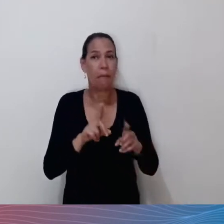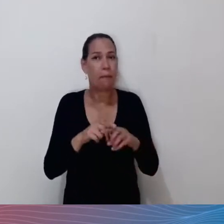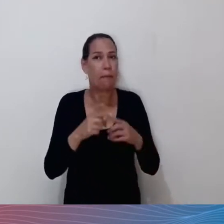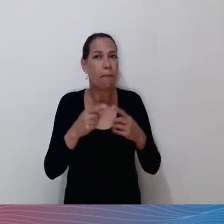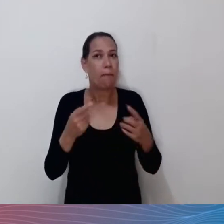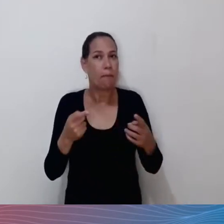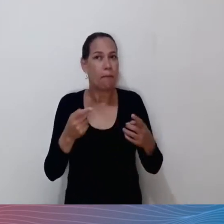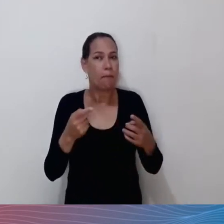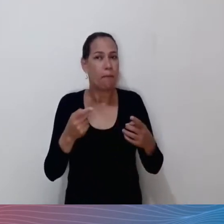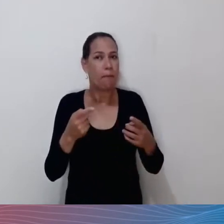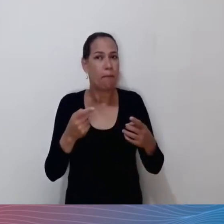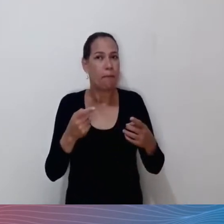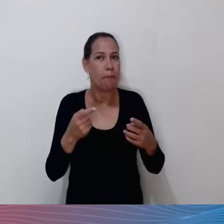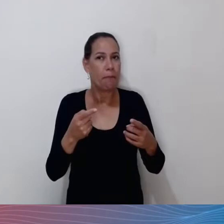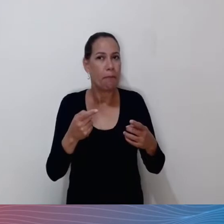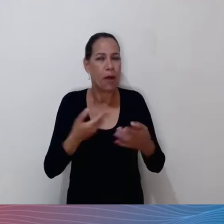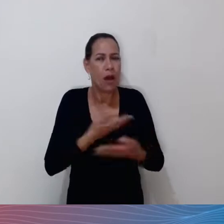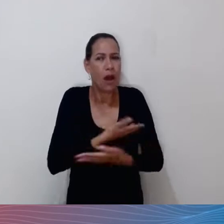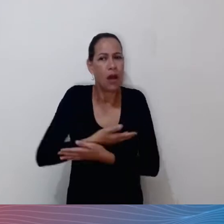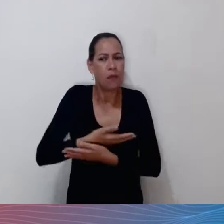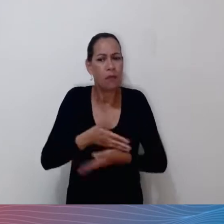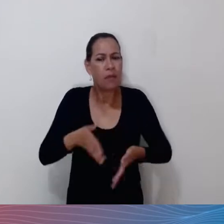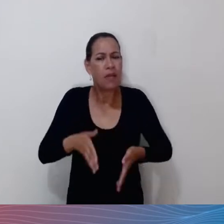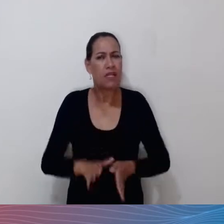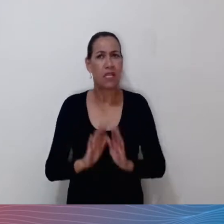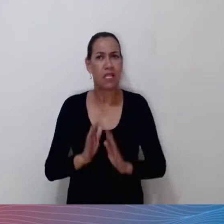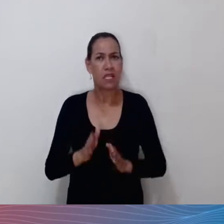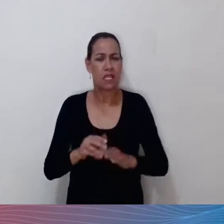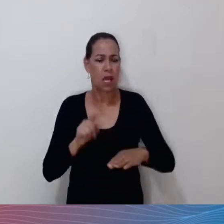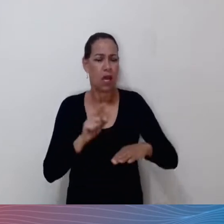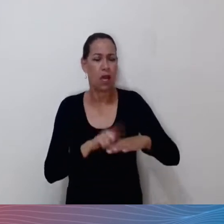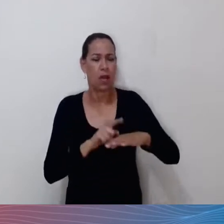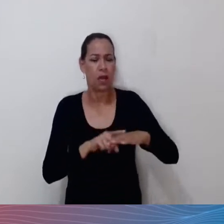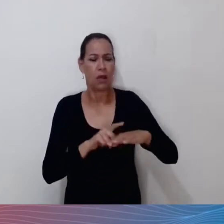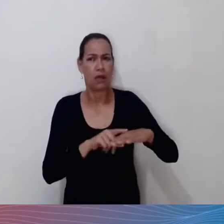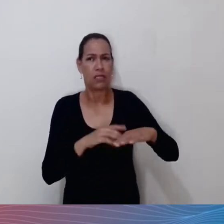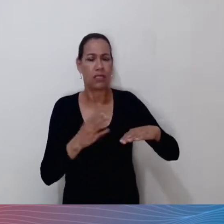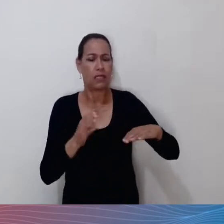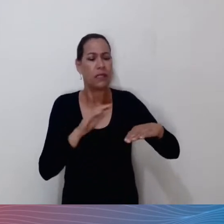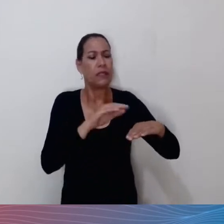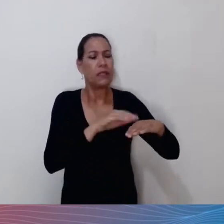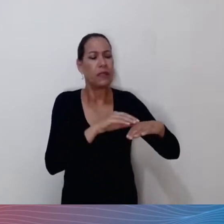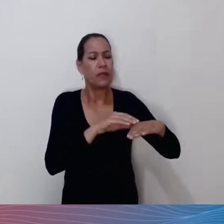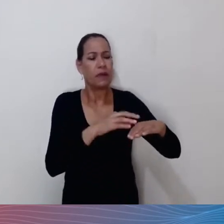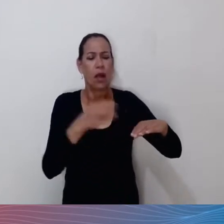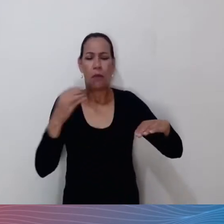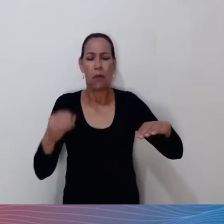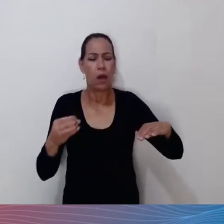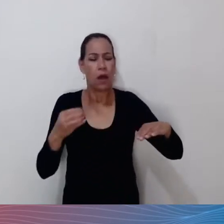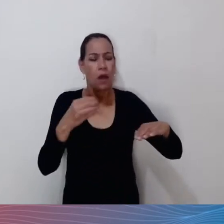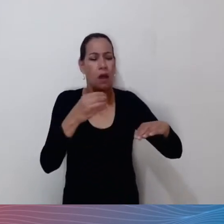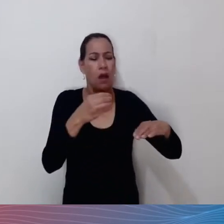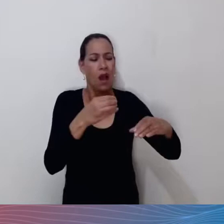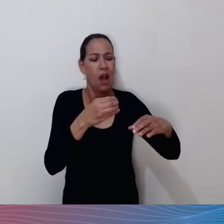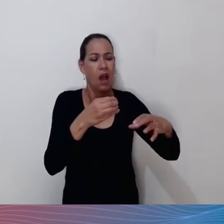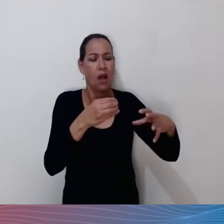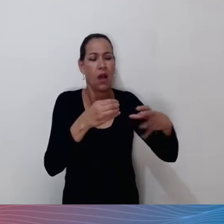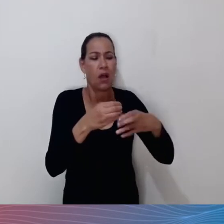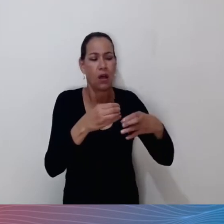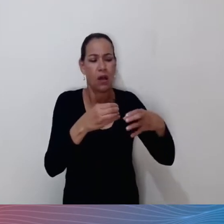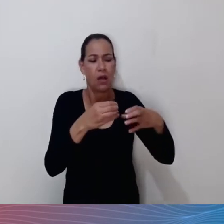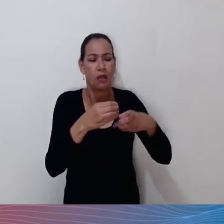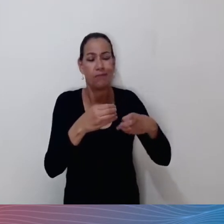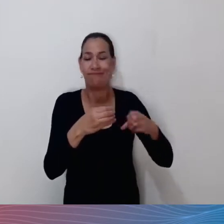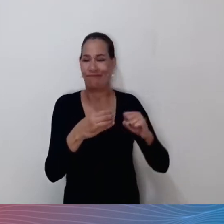palma da minha mão, qualquer objeto tem a tendência de querer agarrar, embora não tenha ainda